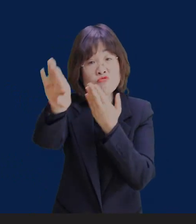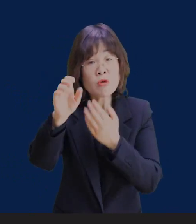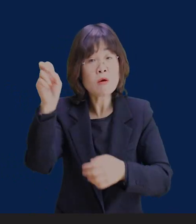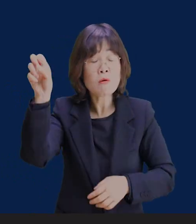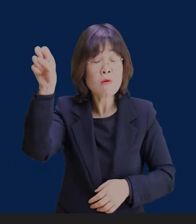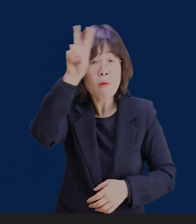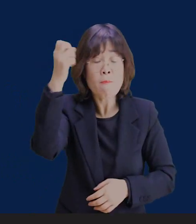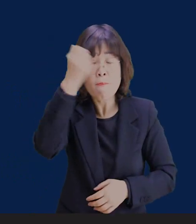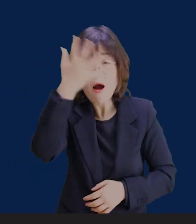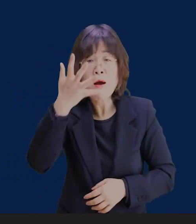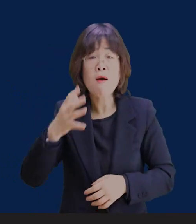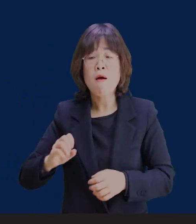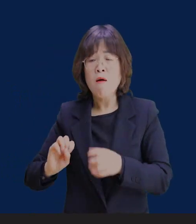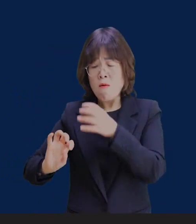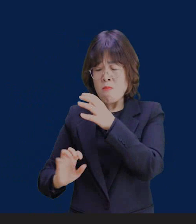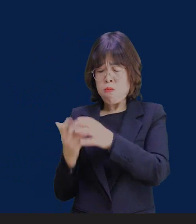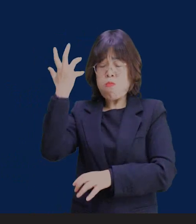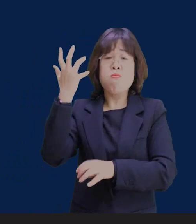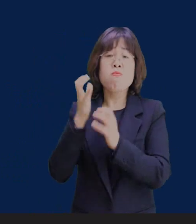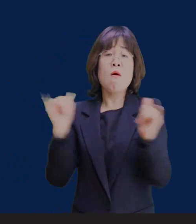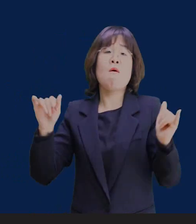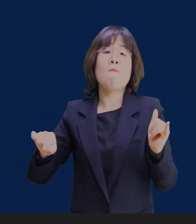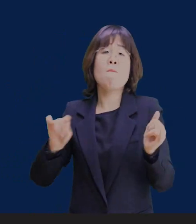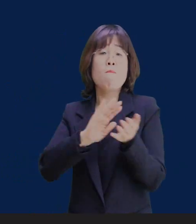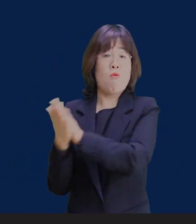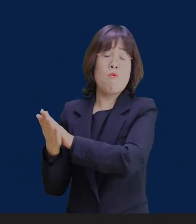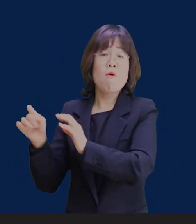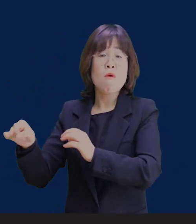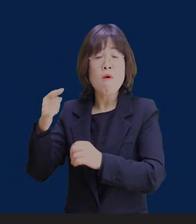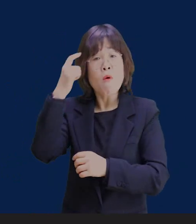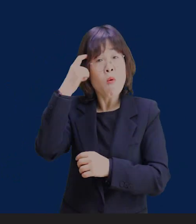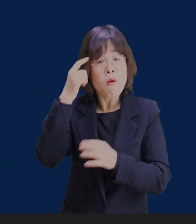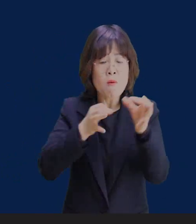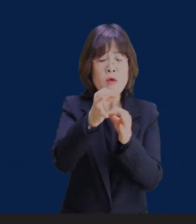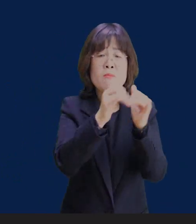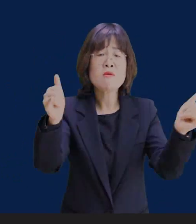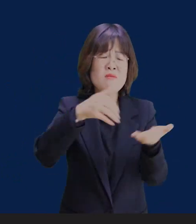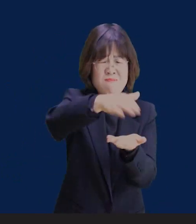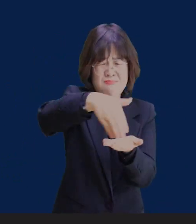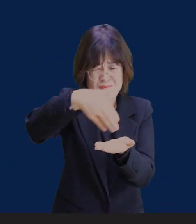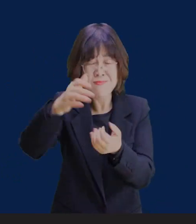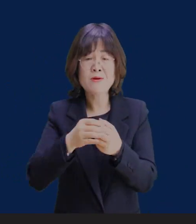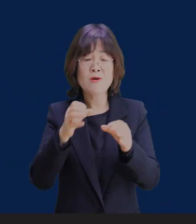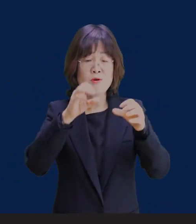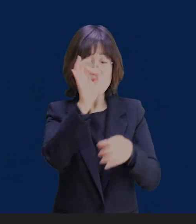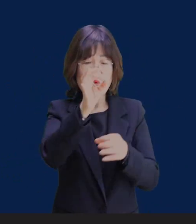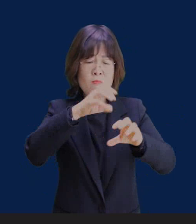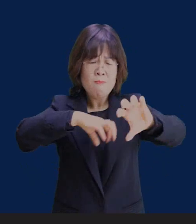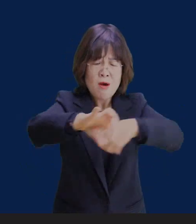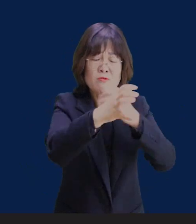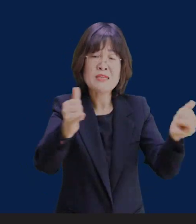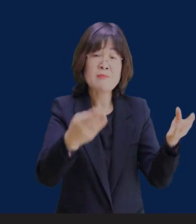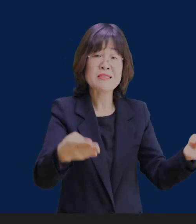갑자기 과격한 사람으로 돌변하더니 성전 안에서 매매하는 사람들을 내쫓으시고